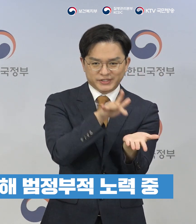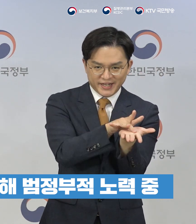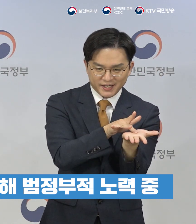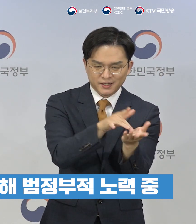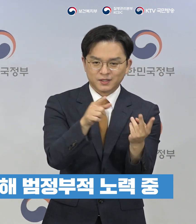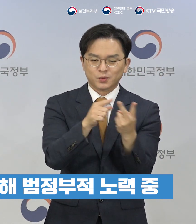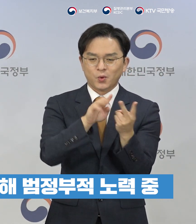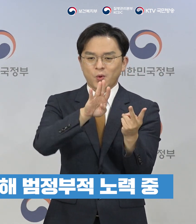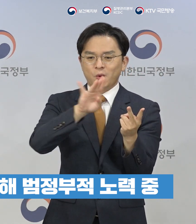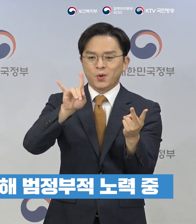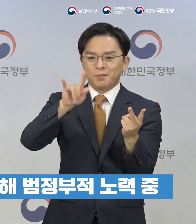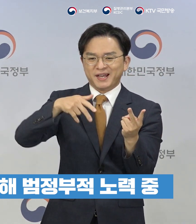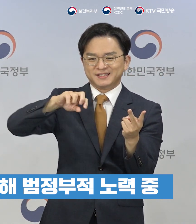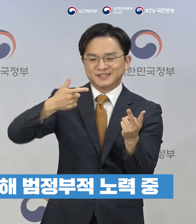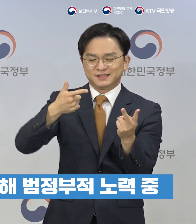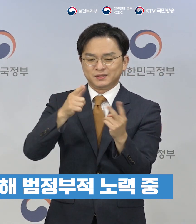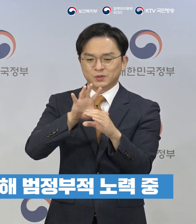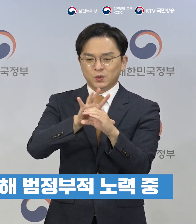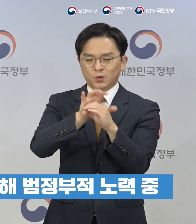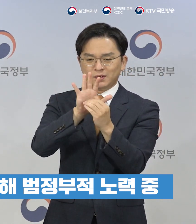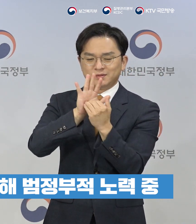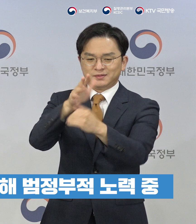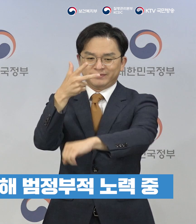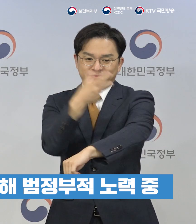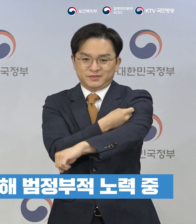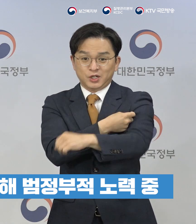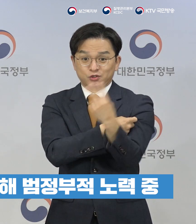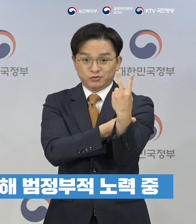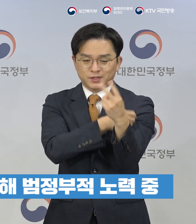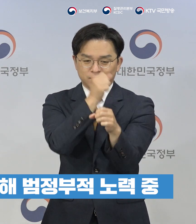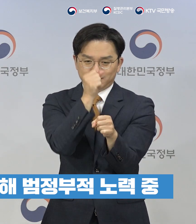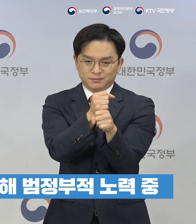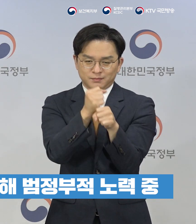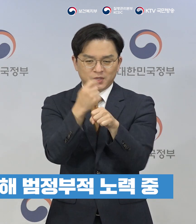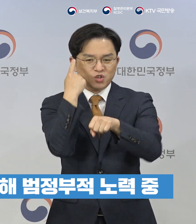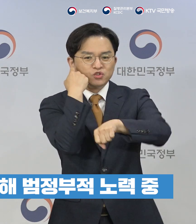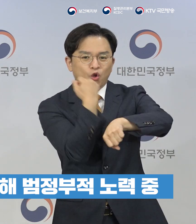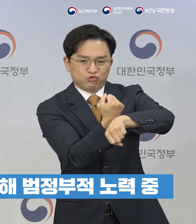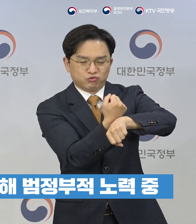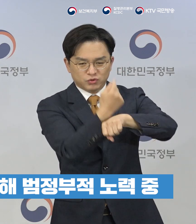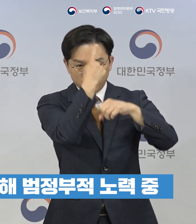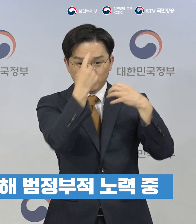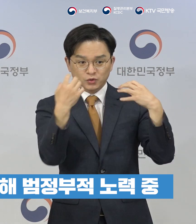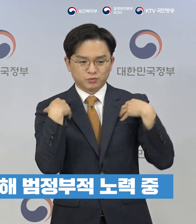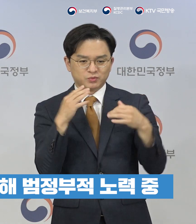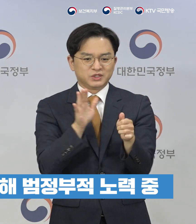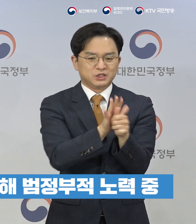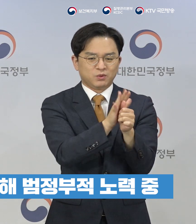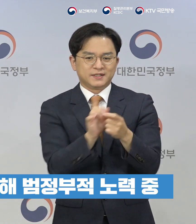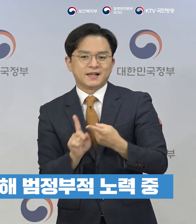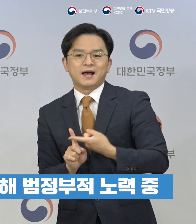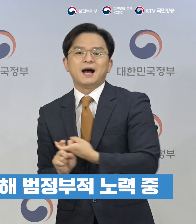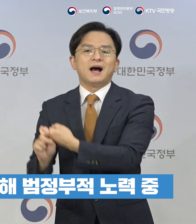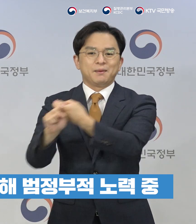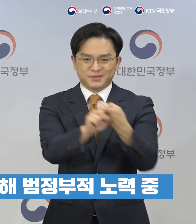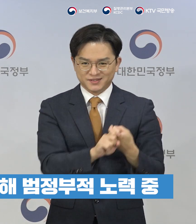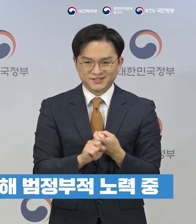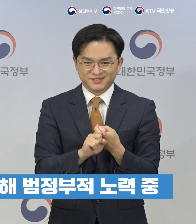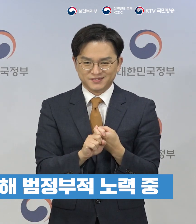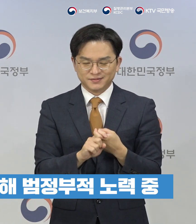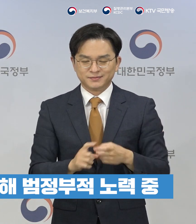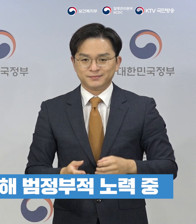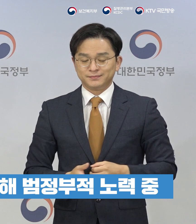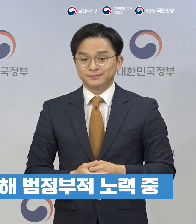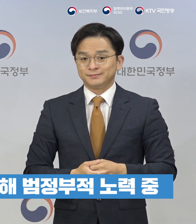위해 안전하고 효과적인 치료제와 백신을 개발하고 확보하기 위한 노력을 범정부적으로